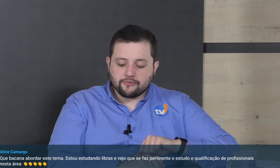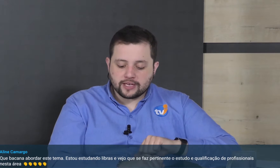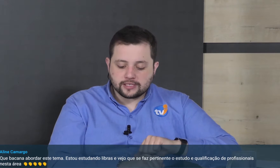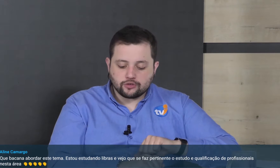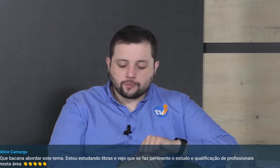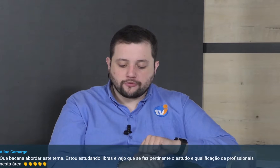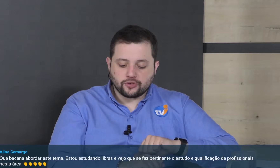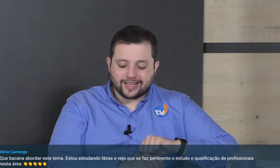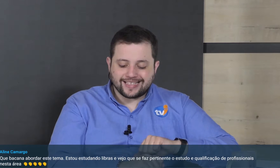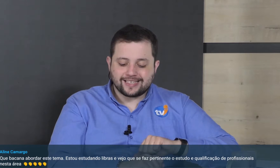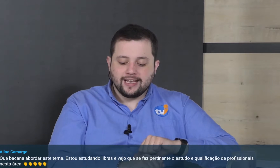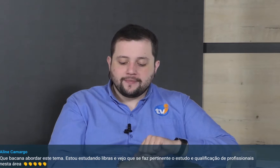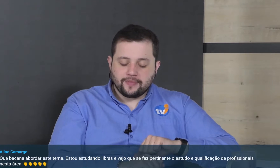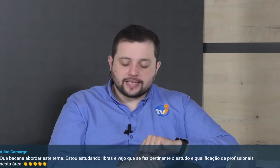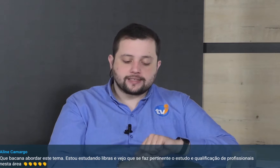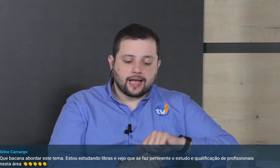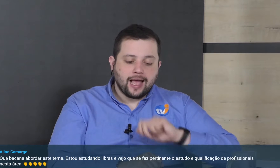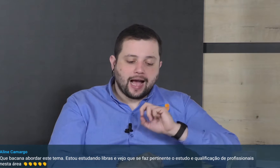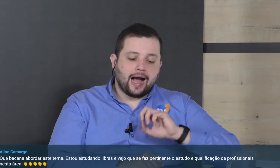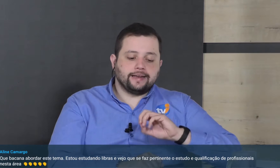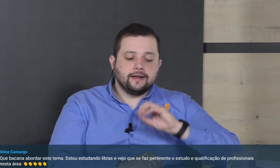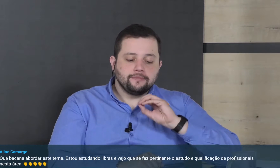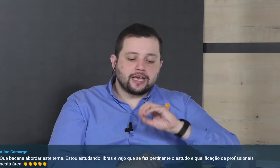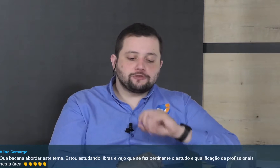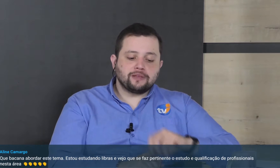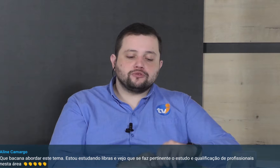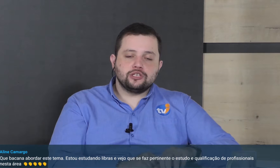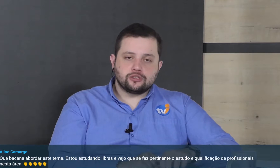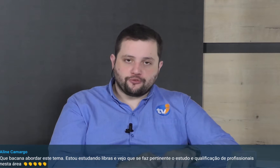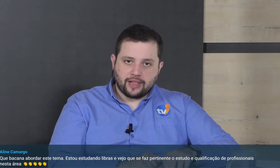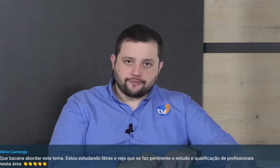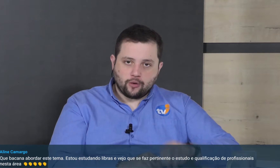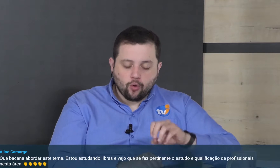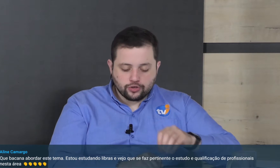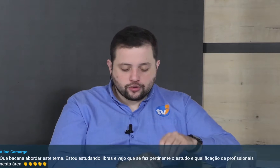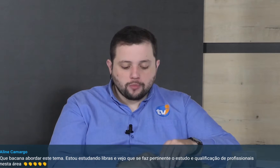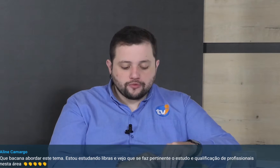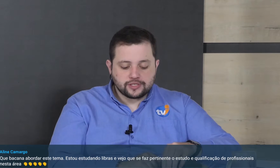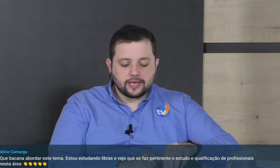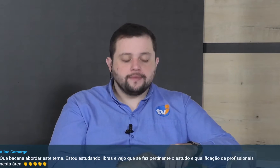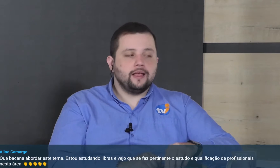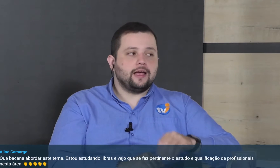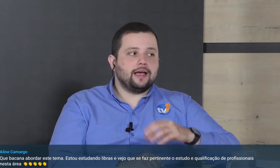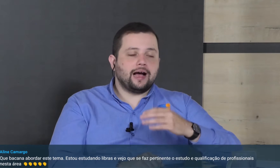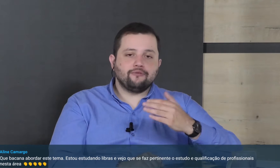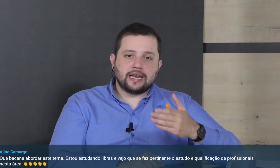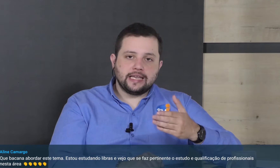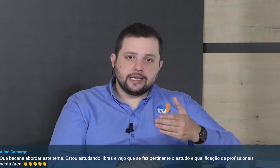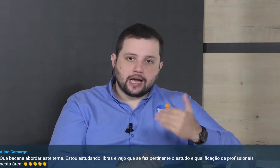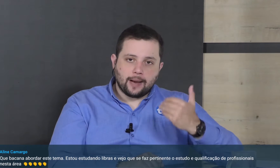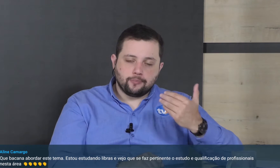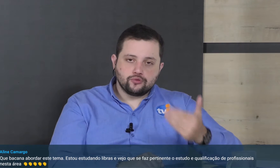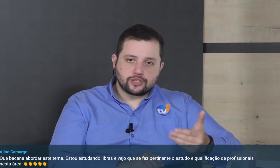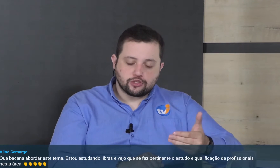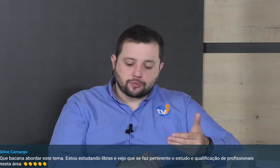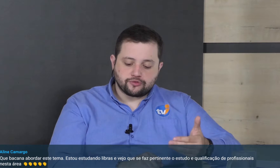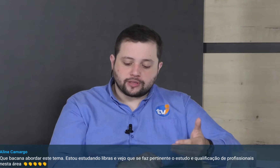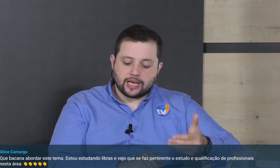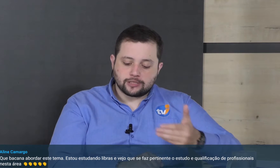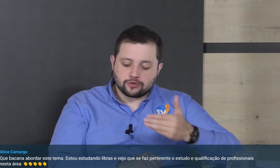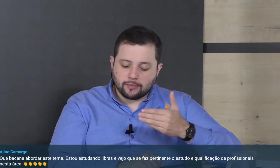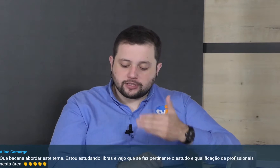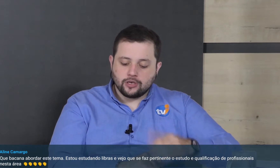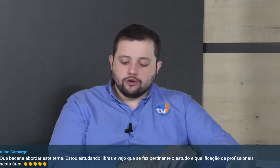e a qualificação de profissionais nesta área. E a respeito disso, Flávia, hoje, como você avalia a busca